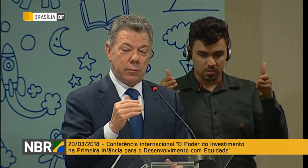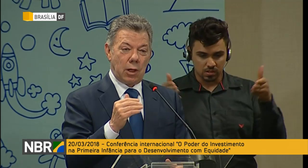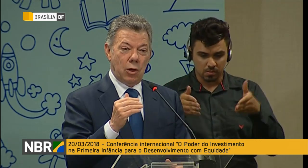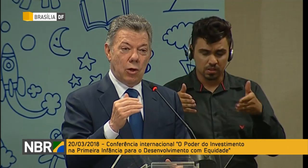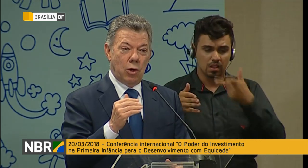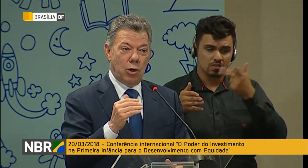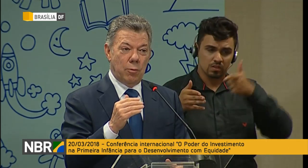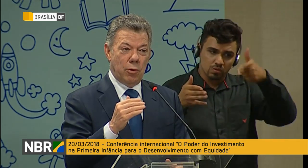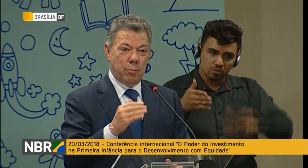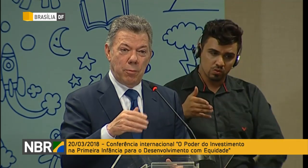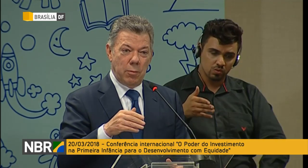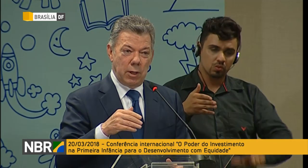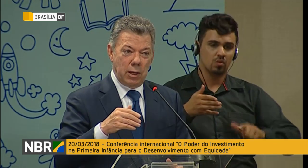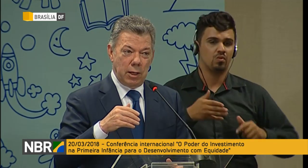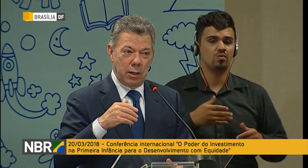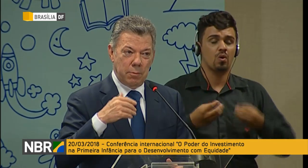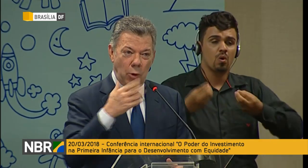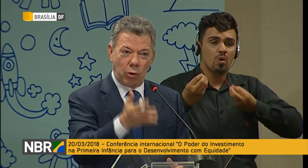repito,